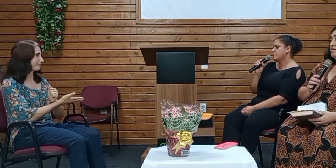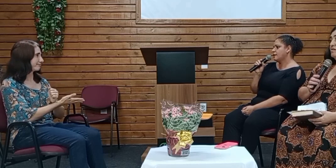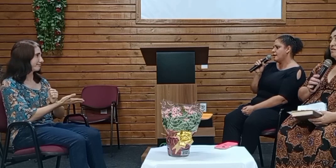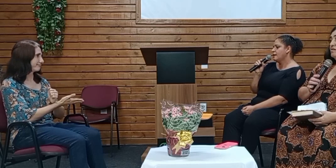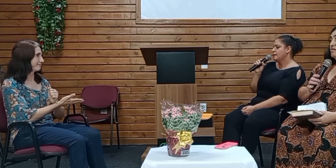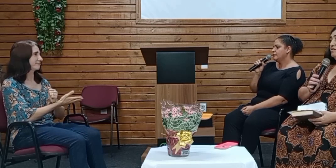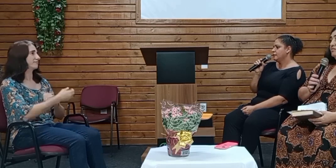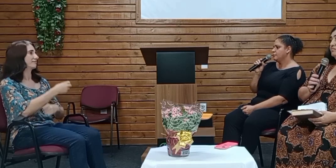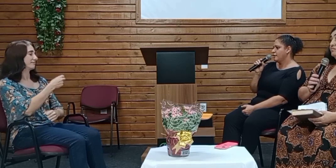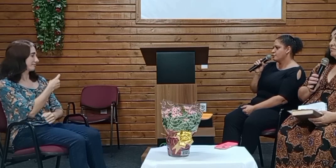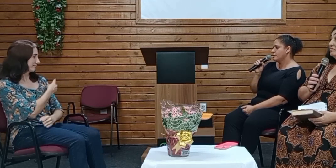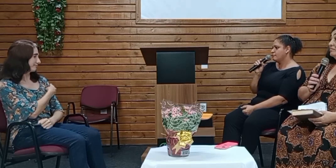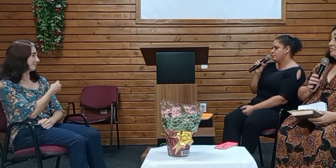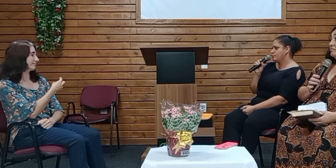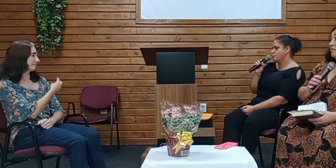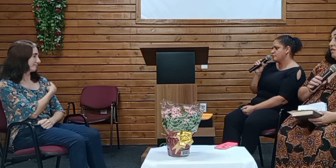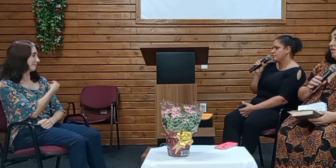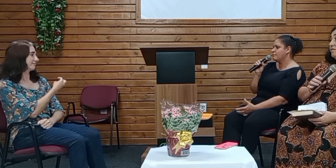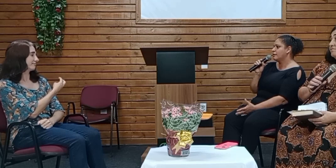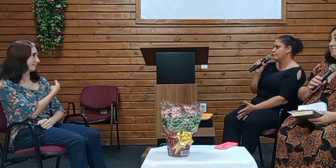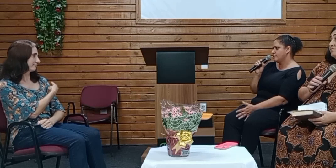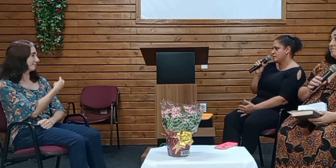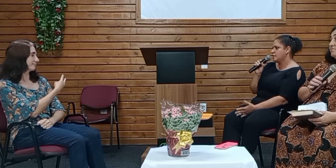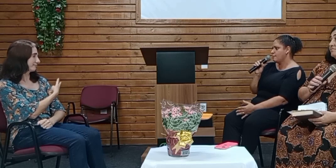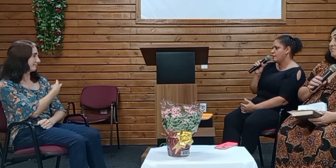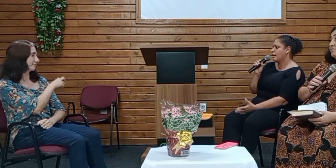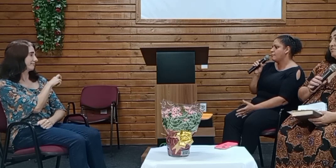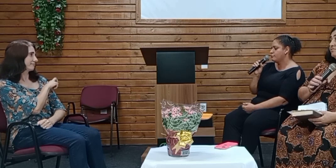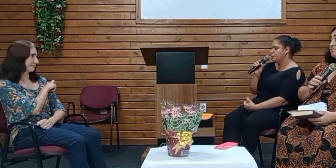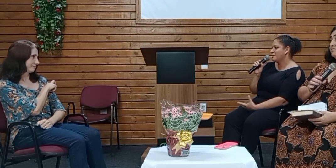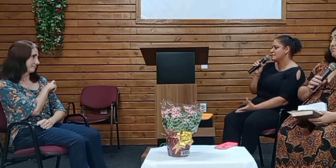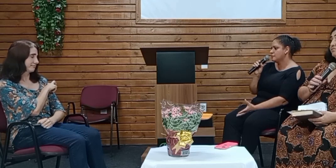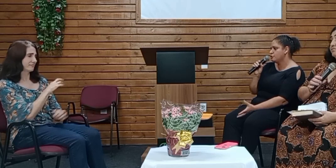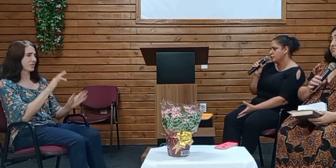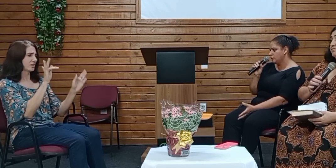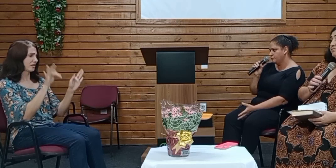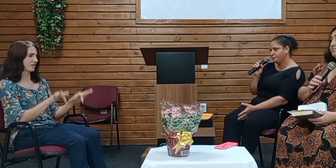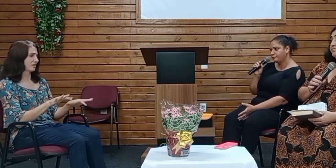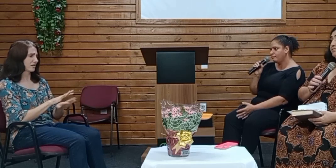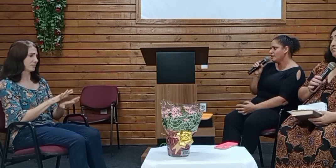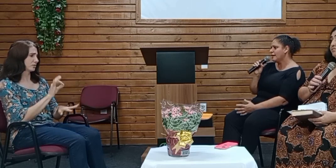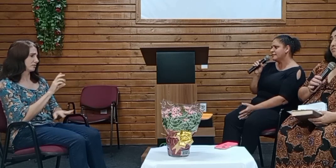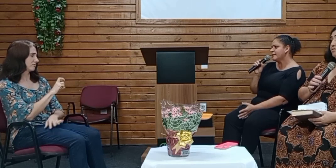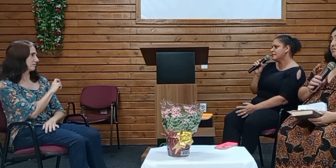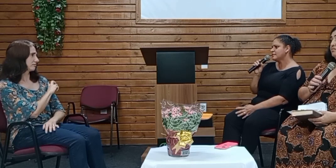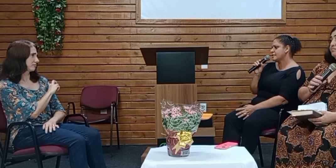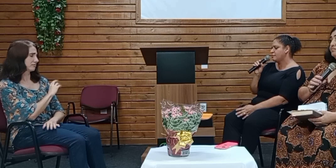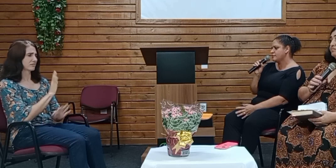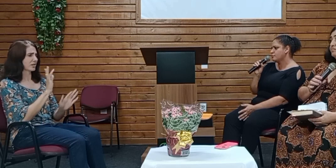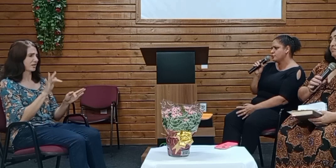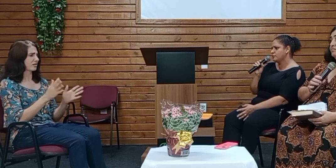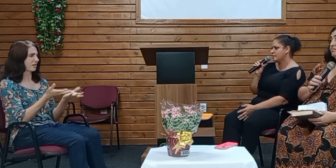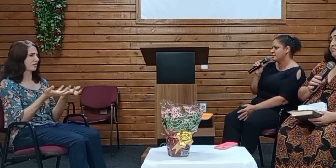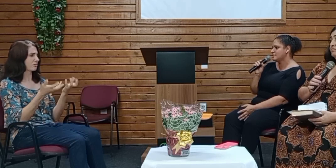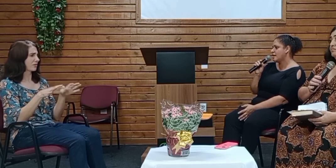professores até me ajudavam, tipo assim, me davam aquela forcinha, né? Acabavam me passando de ano até a 5ª série, mas